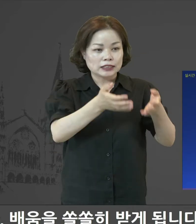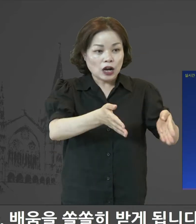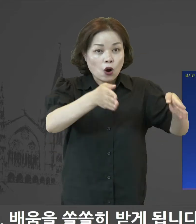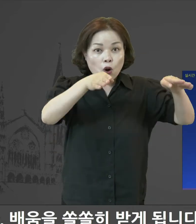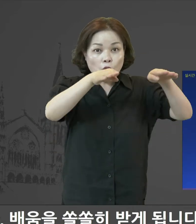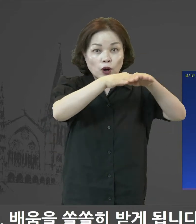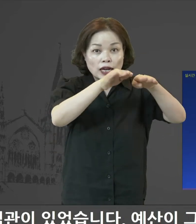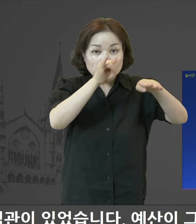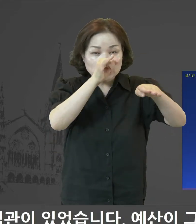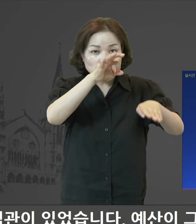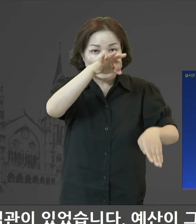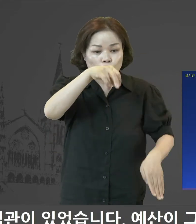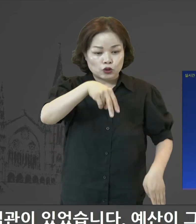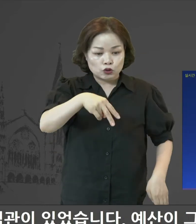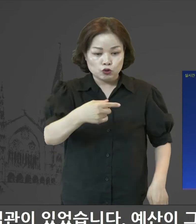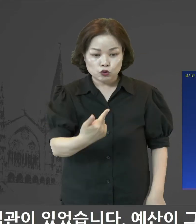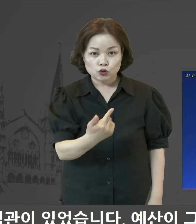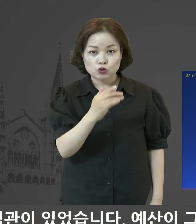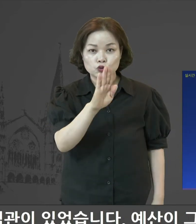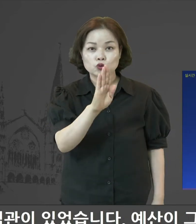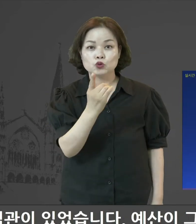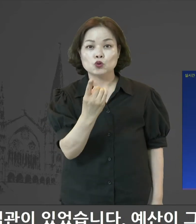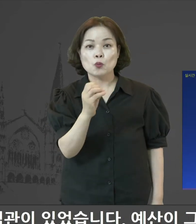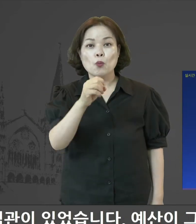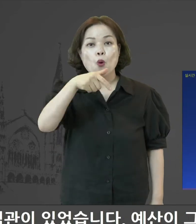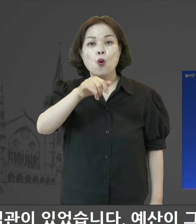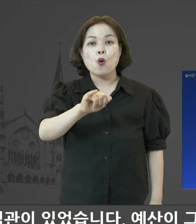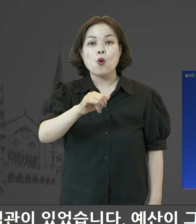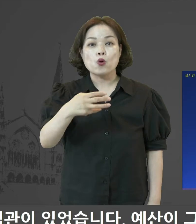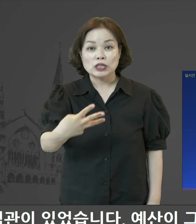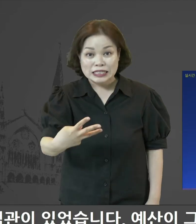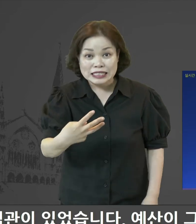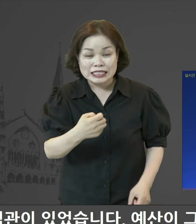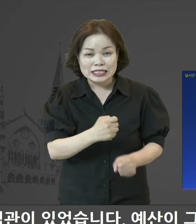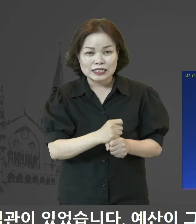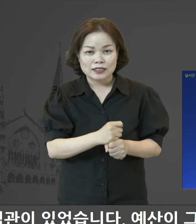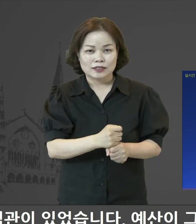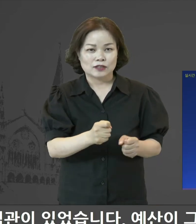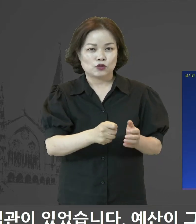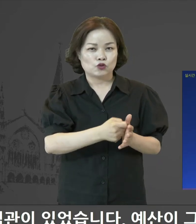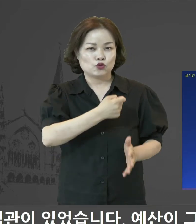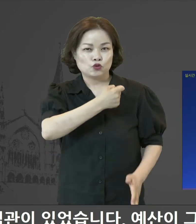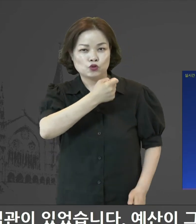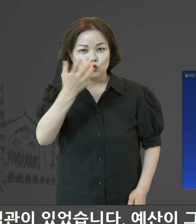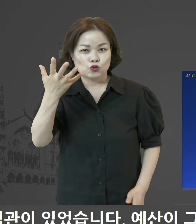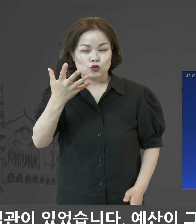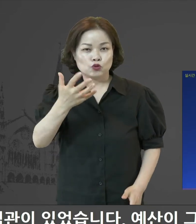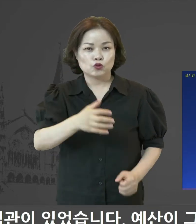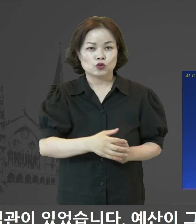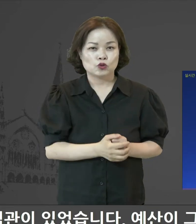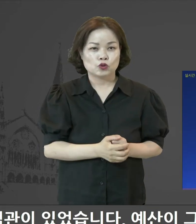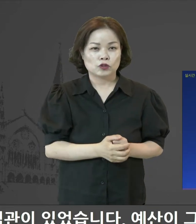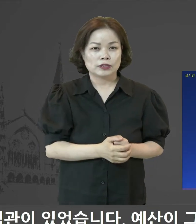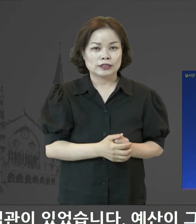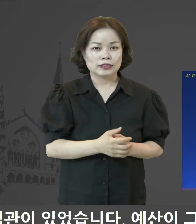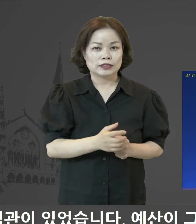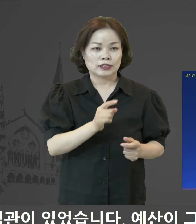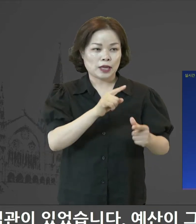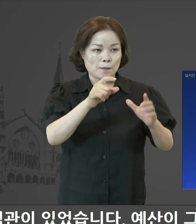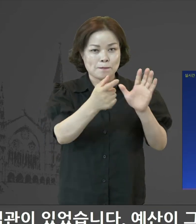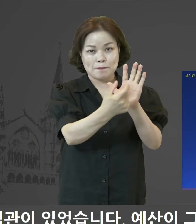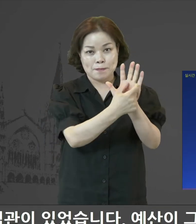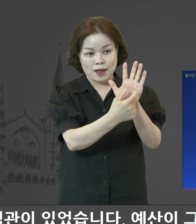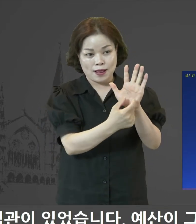윤봉길 의사가 하신 말씀 중에 이게 명언, 가장 이제 기억해야 될 명언이 이제 딱